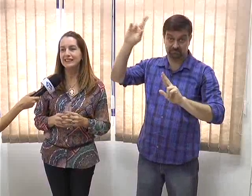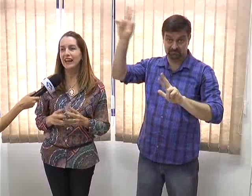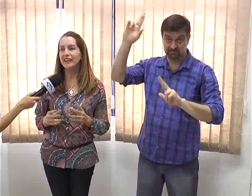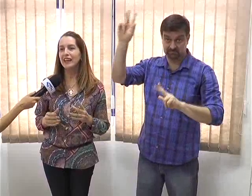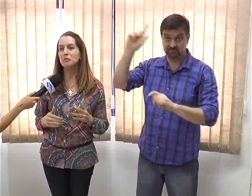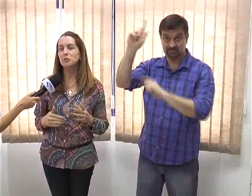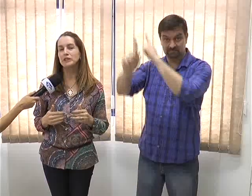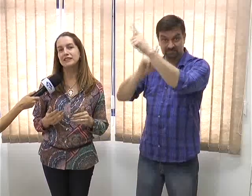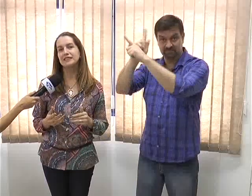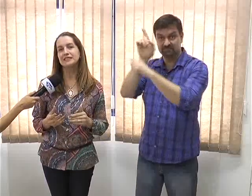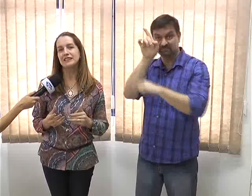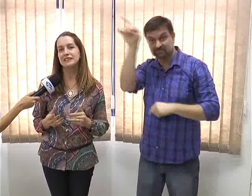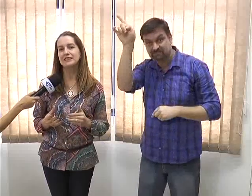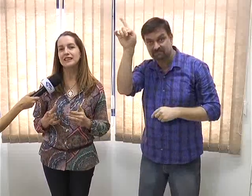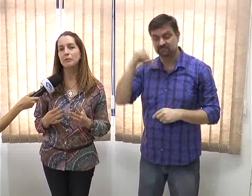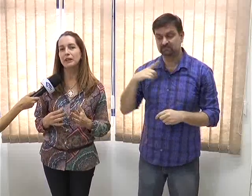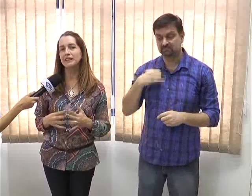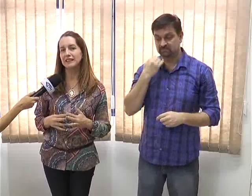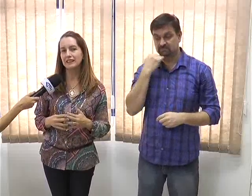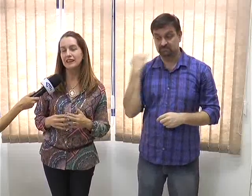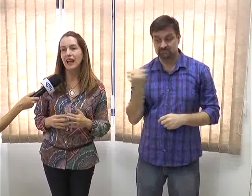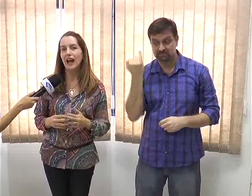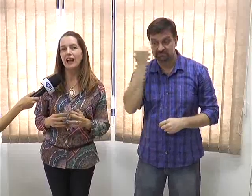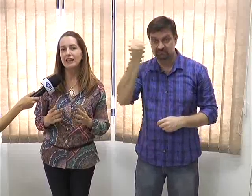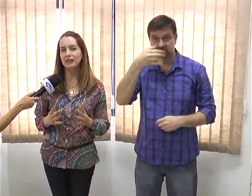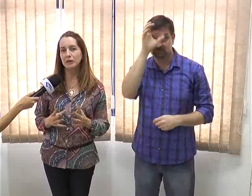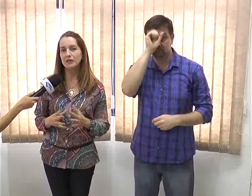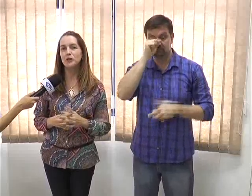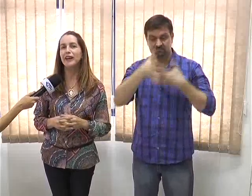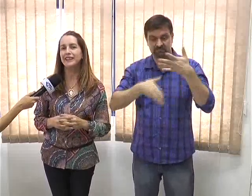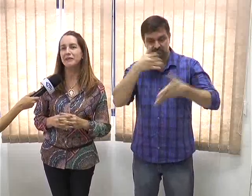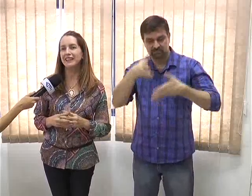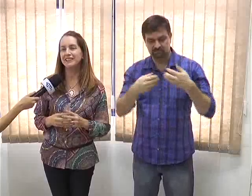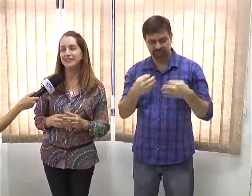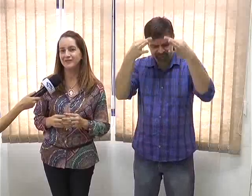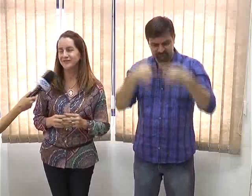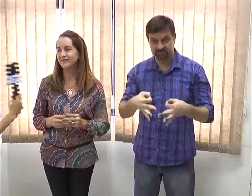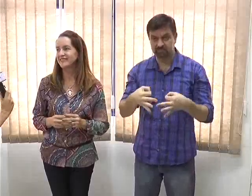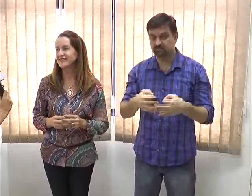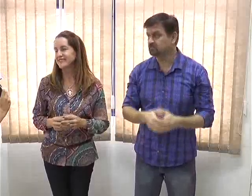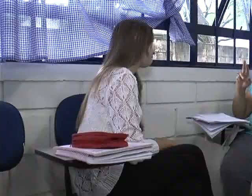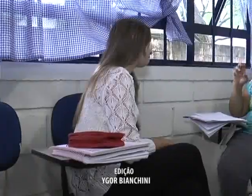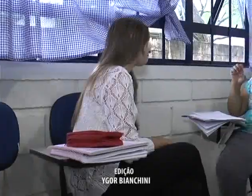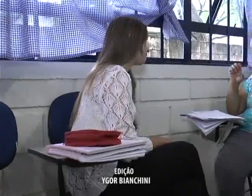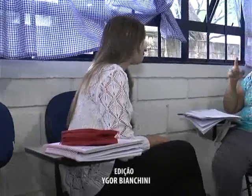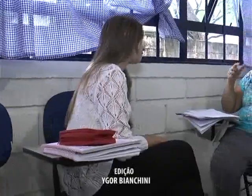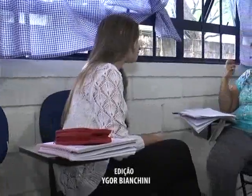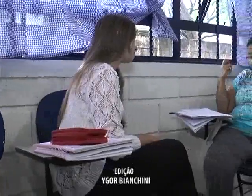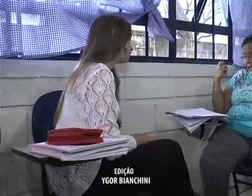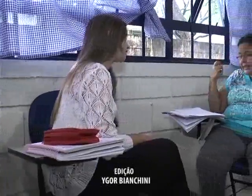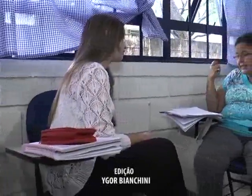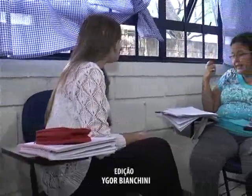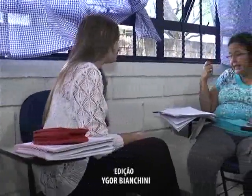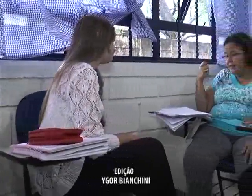Daí a importância de se aprender a Libras corretamente. O curso de pós-graduação em